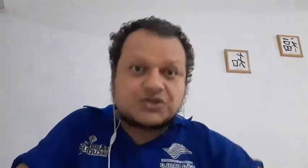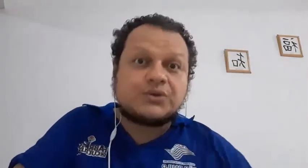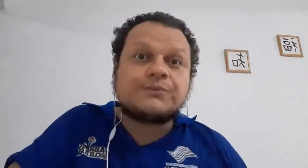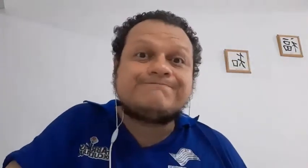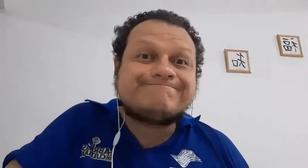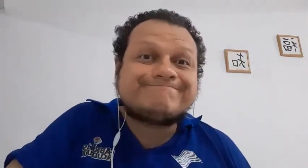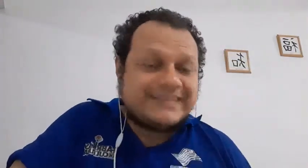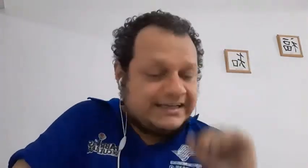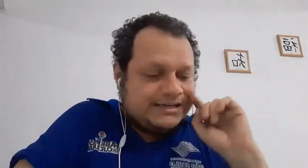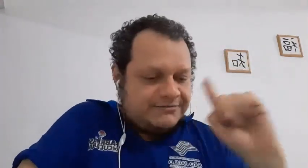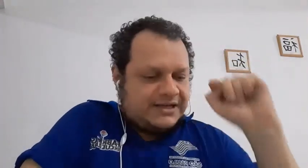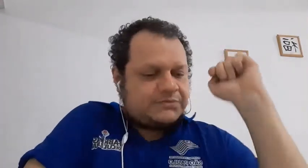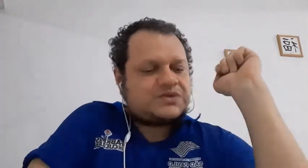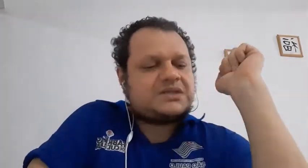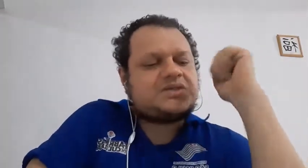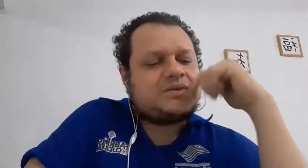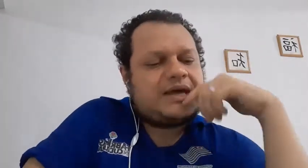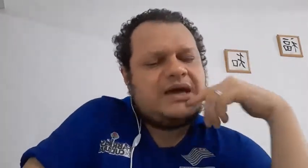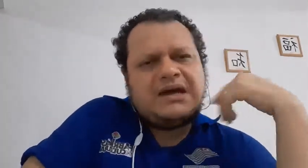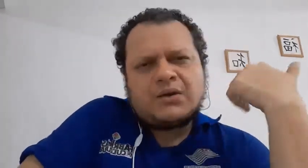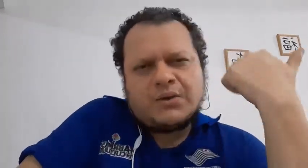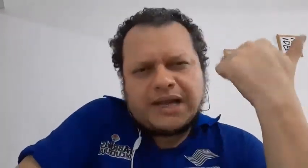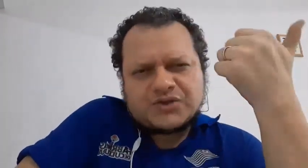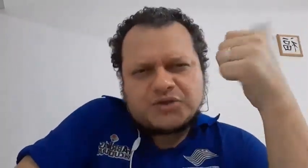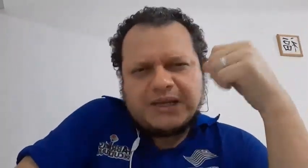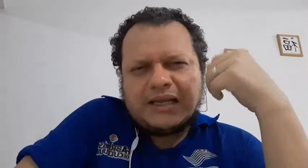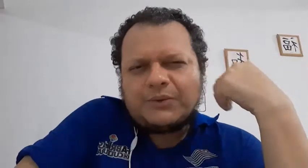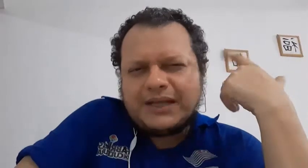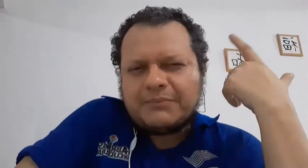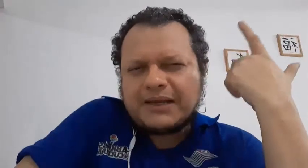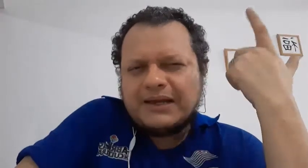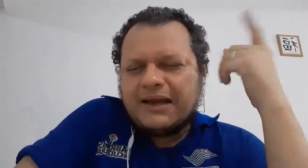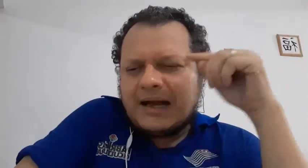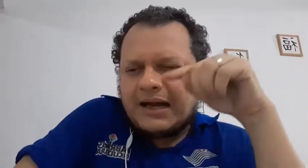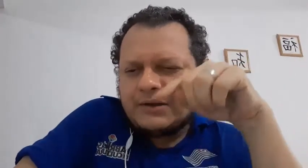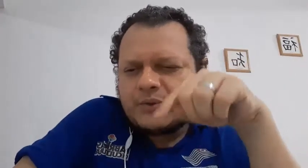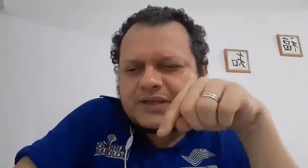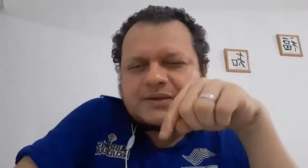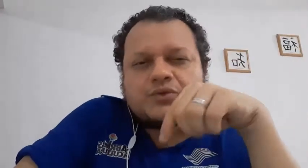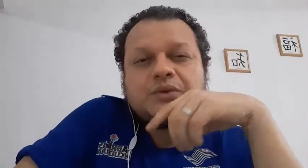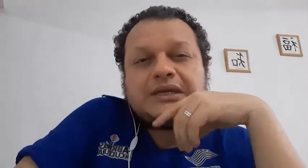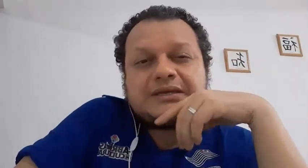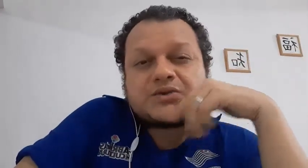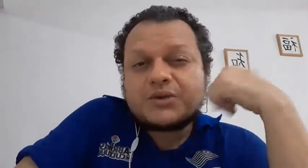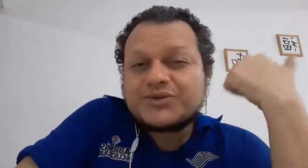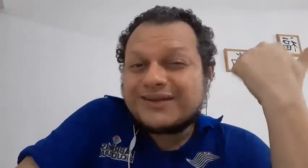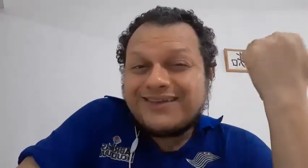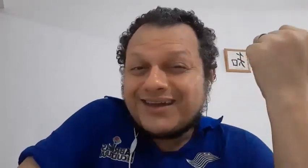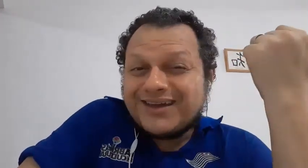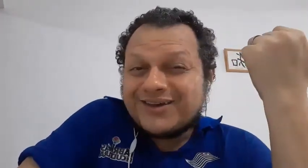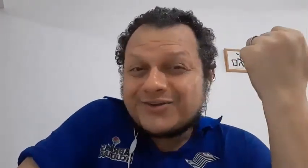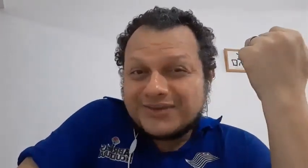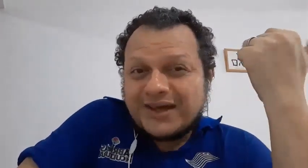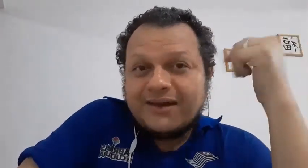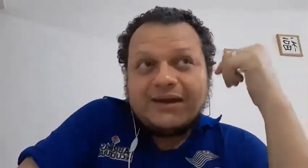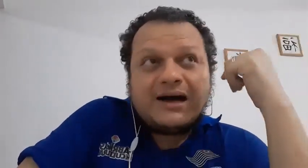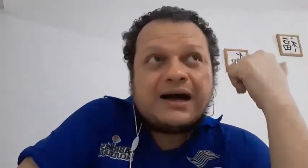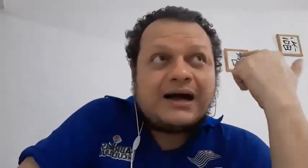XXI. Falamos isso, né? Congresso de Milão, lembra? A inauguração do INES no Rio de Janeiro, né?